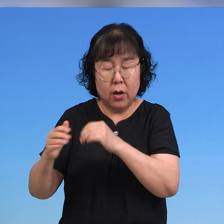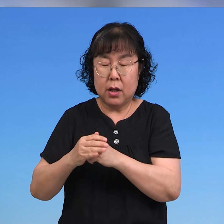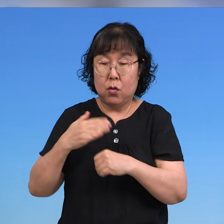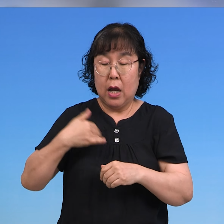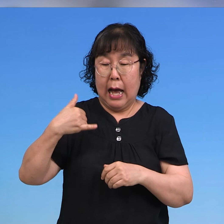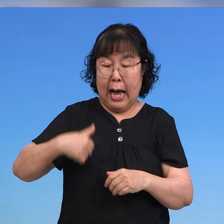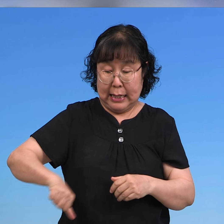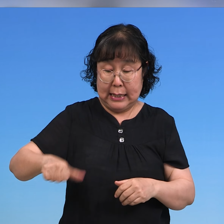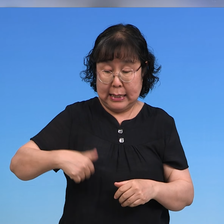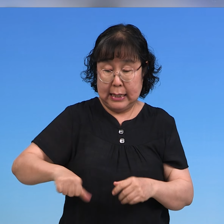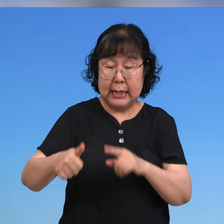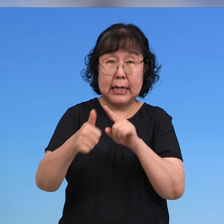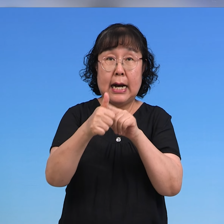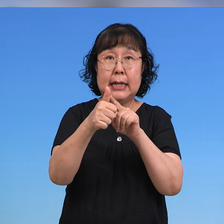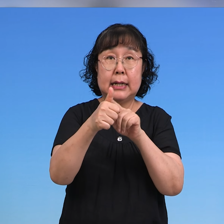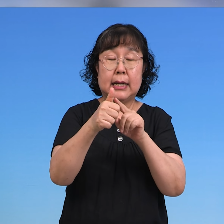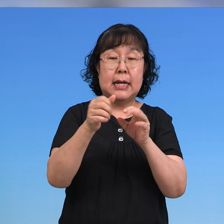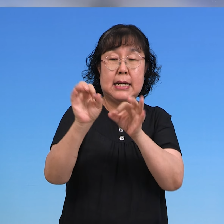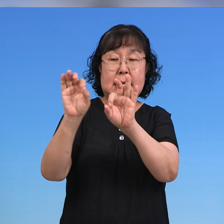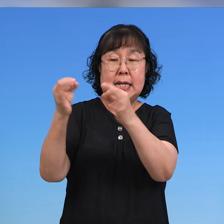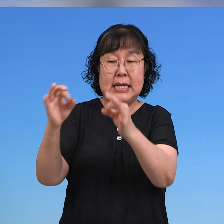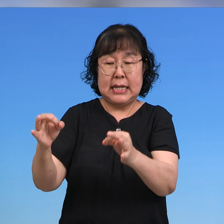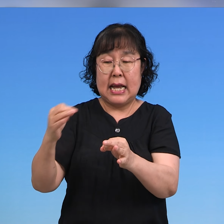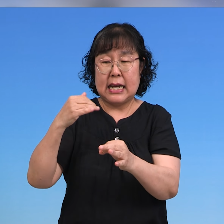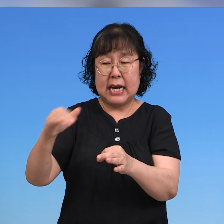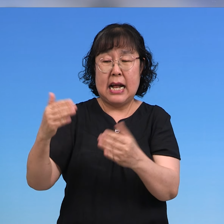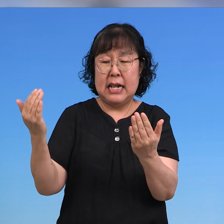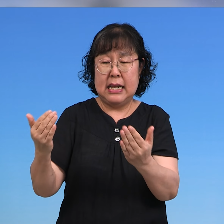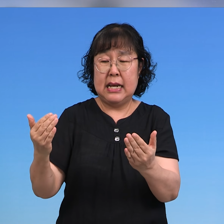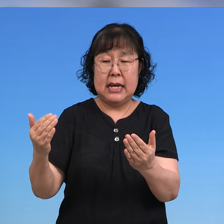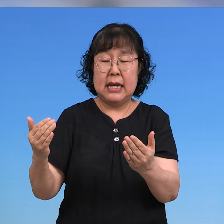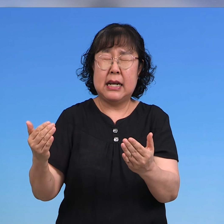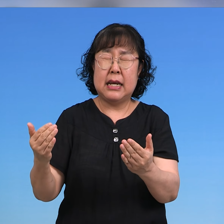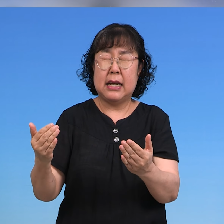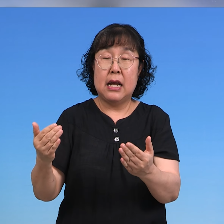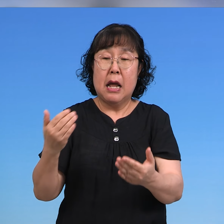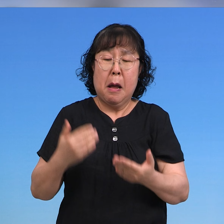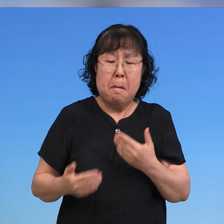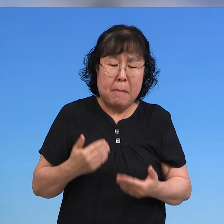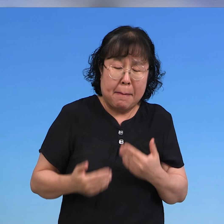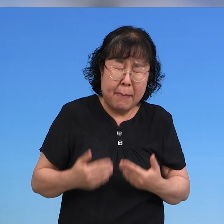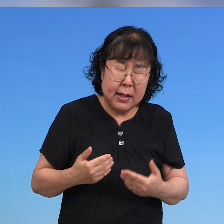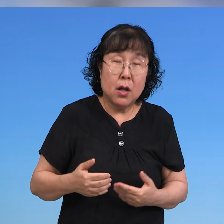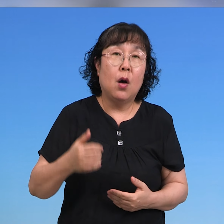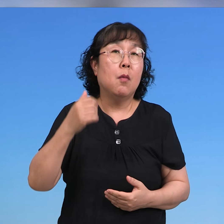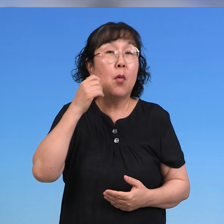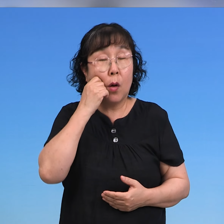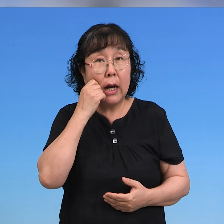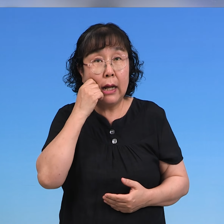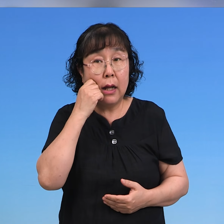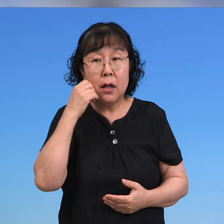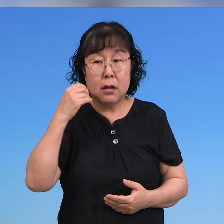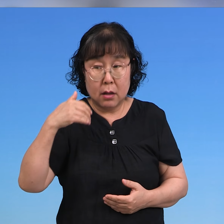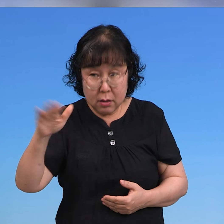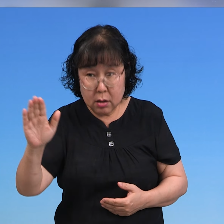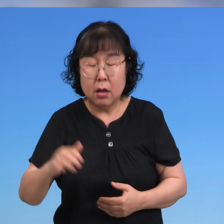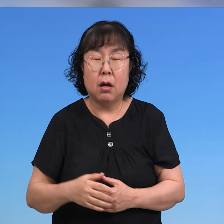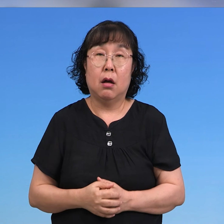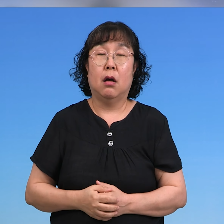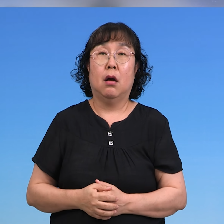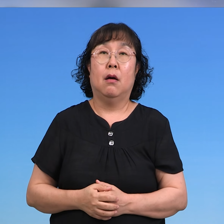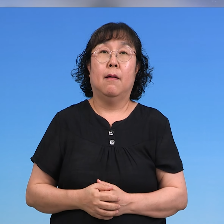이제 은행 갈 일이 뭐 좀 막 공부 중간고사 이런 것 때문에 은행 갈